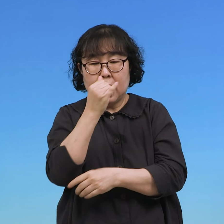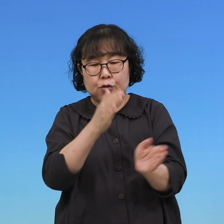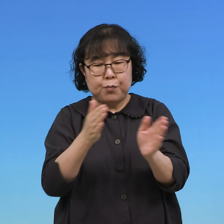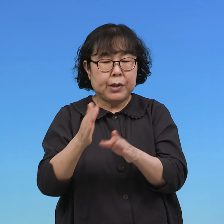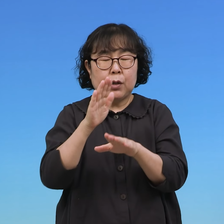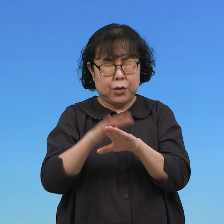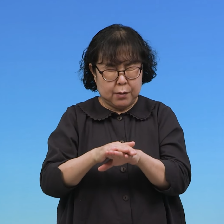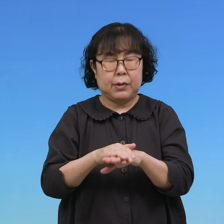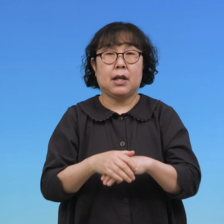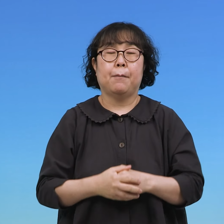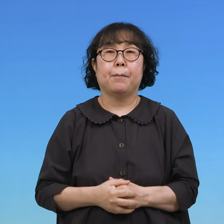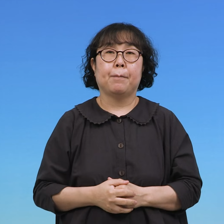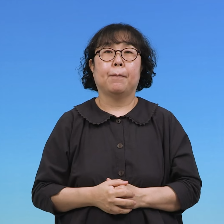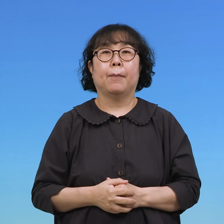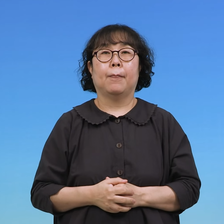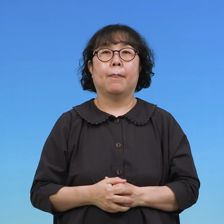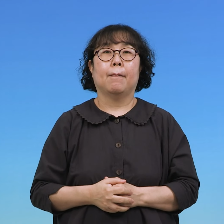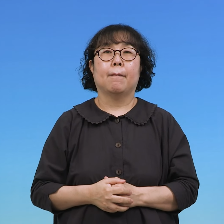취했거든요.